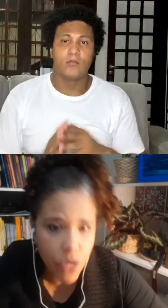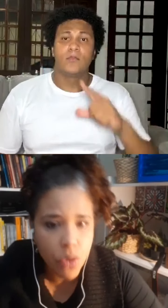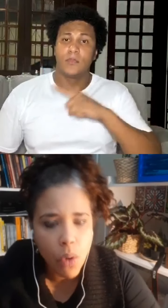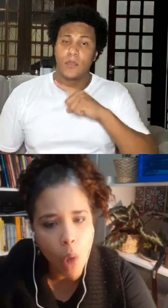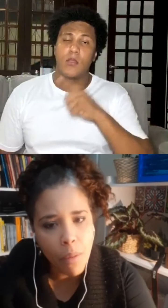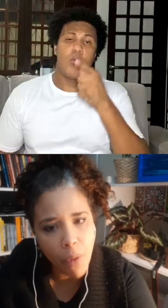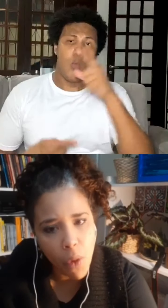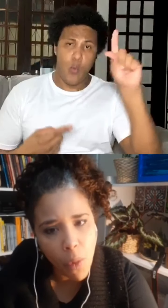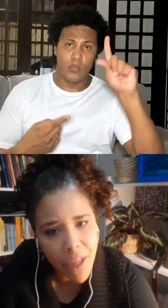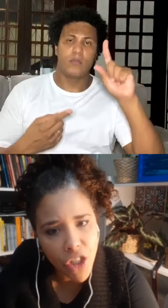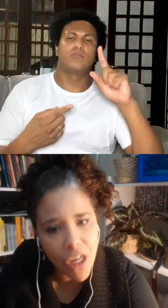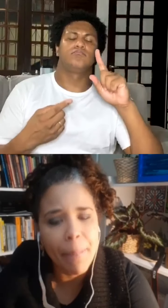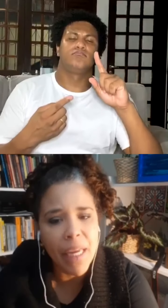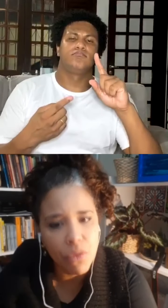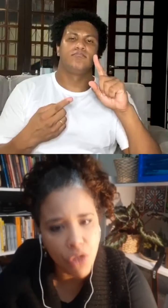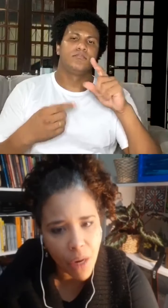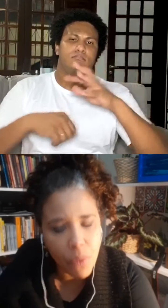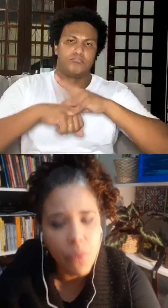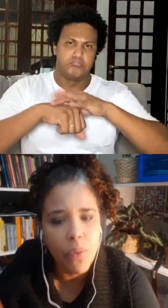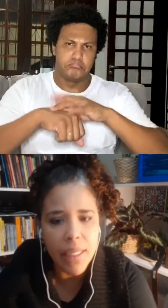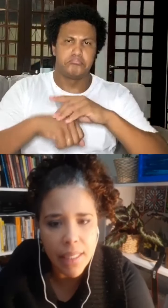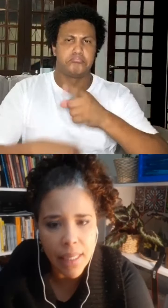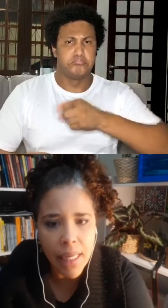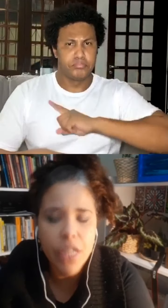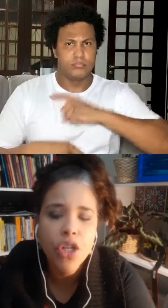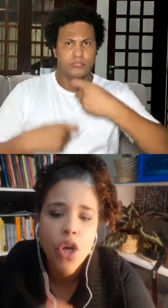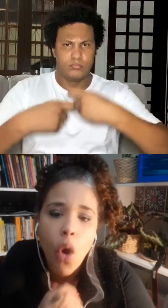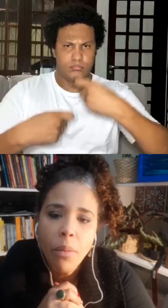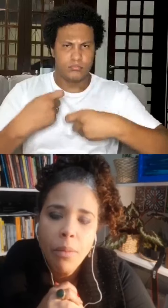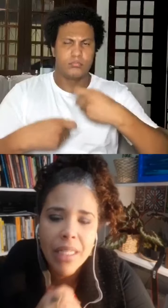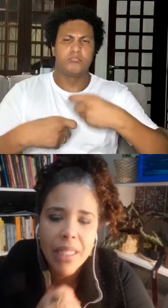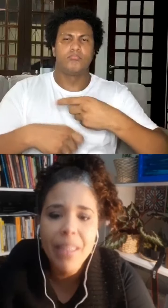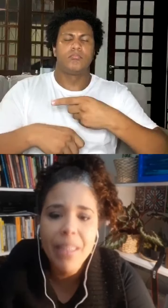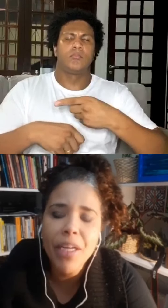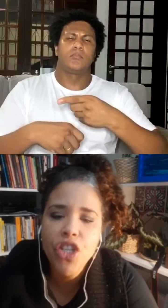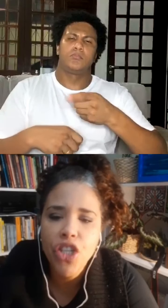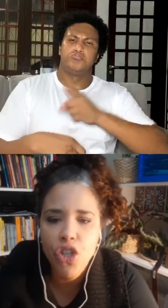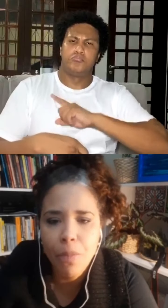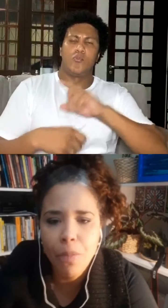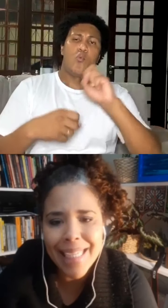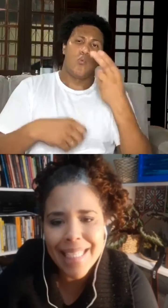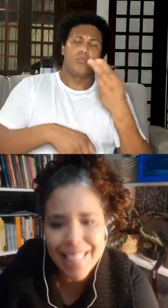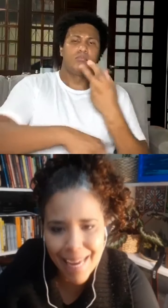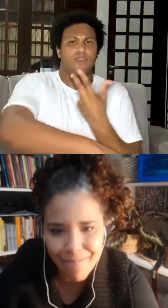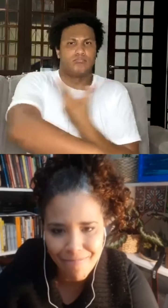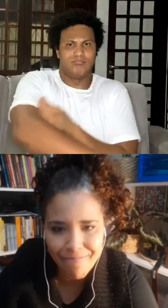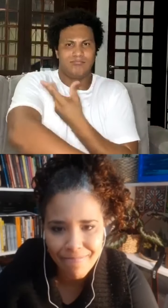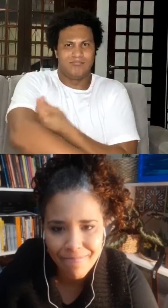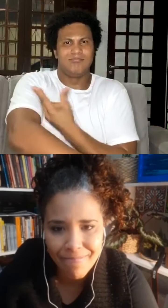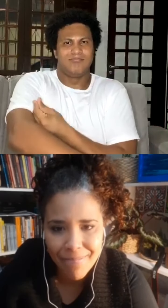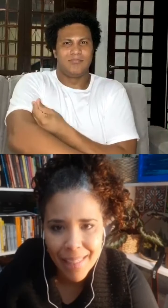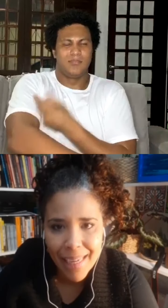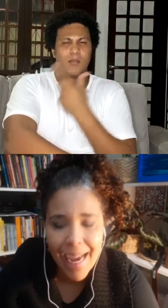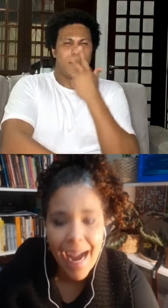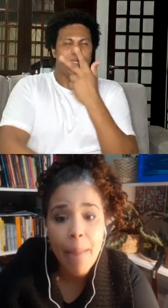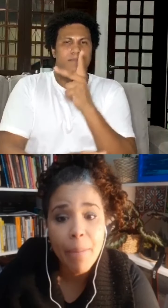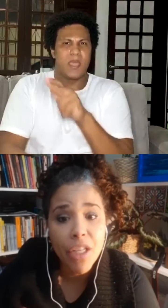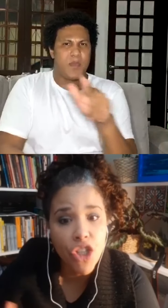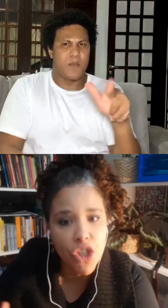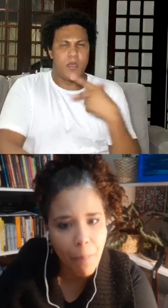sexo como por compartilhamento de agulhas, seringas, como, por exemplo, as hepatites B e C.